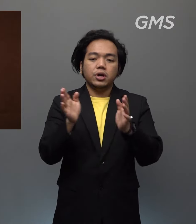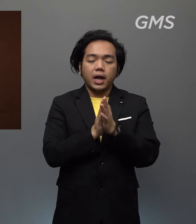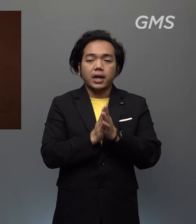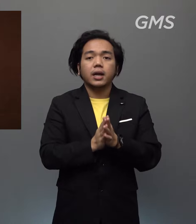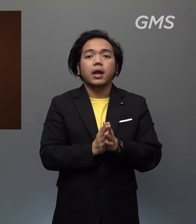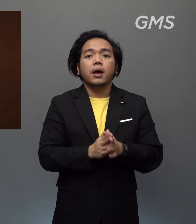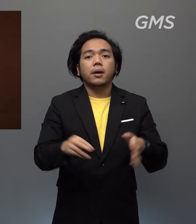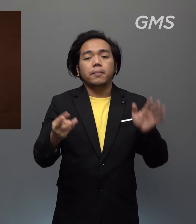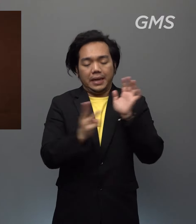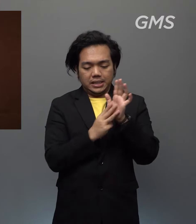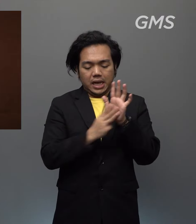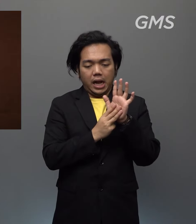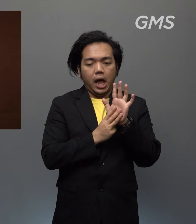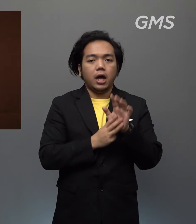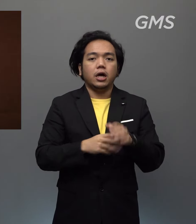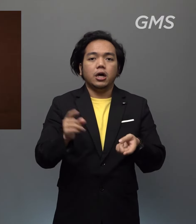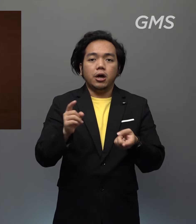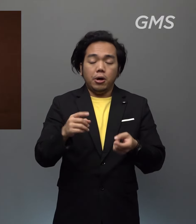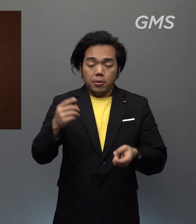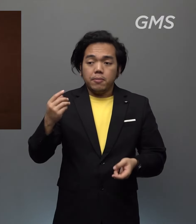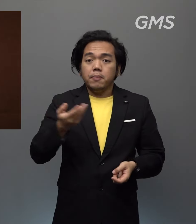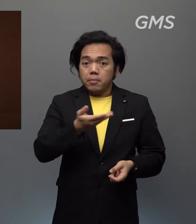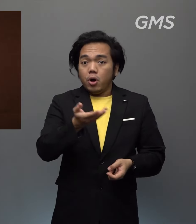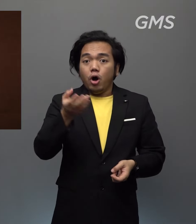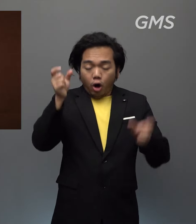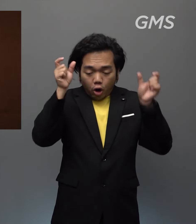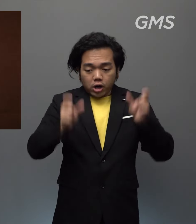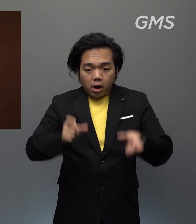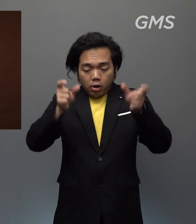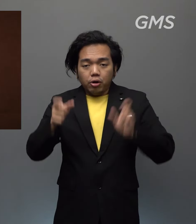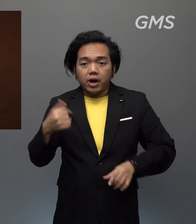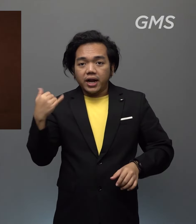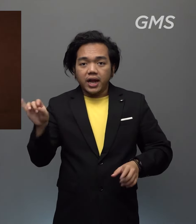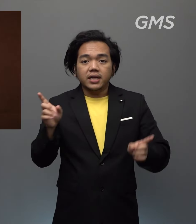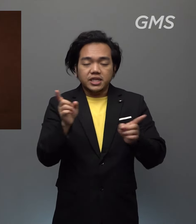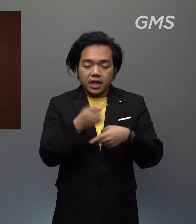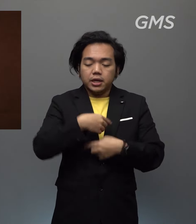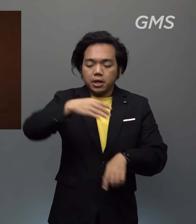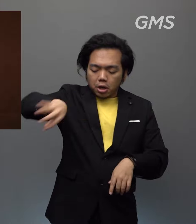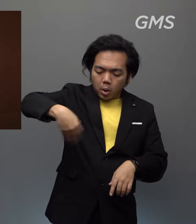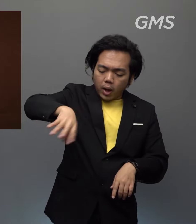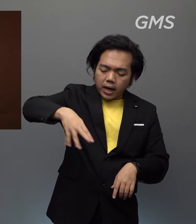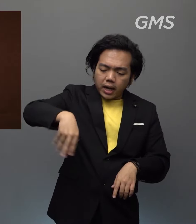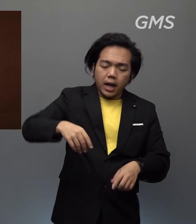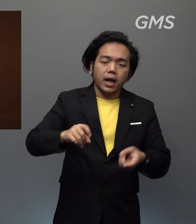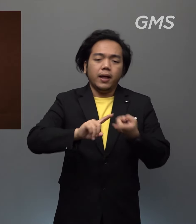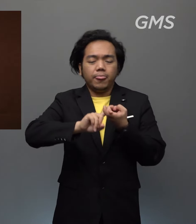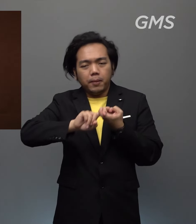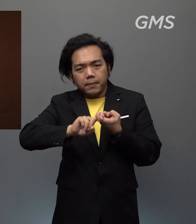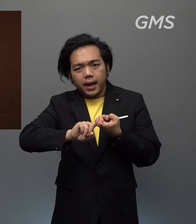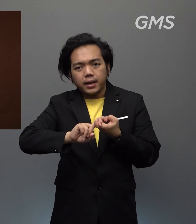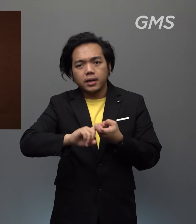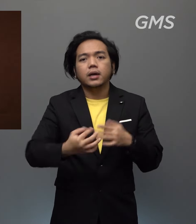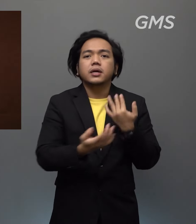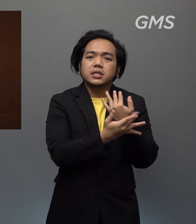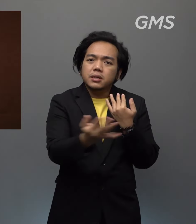mereka. Mereka adalah keluarga, mereka adalah sahabat, mereka adalah teman-teman CG. Mereka adalah jemaat